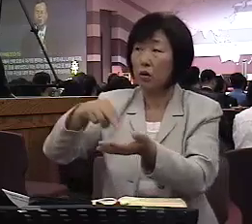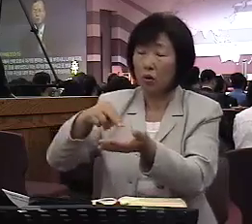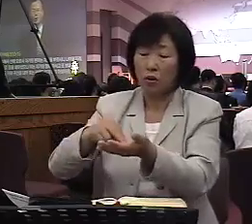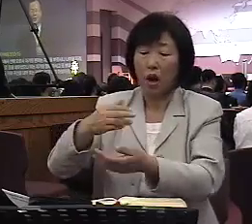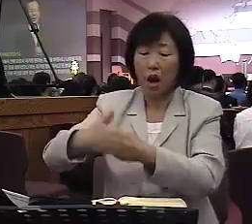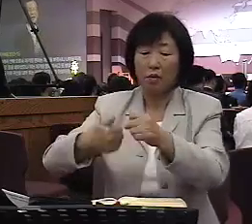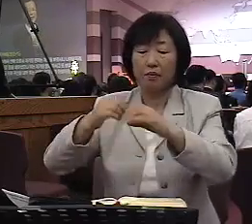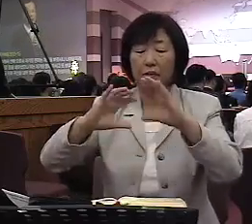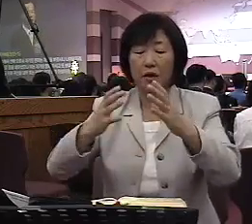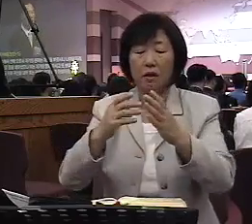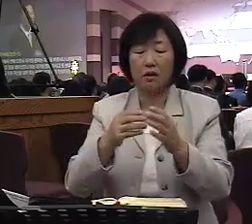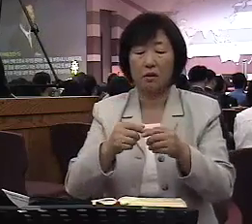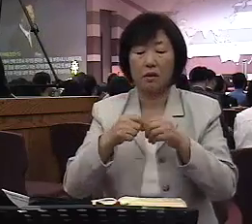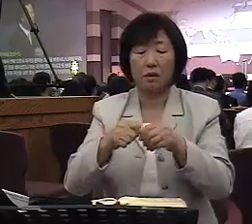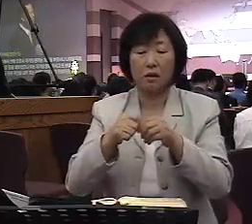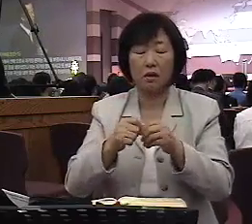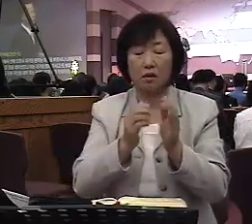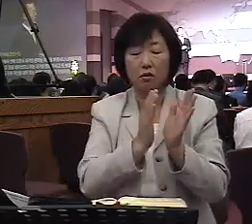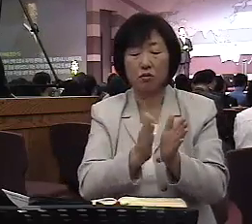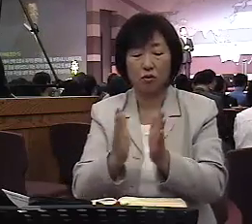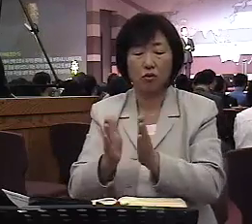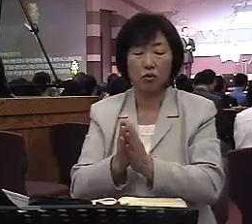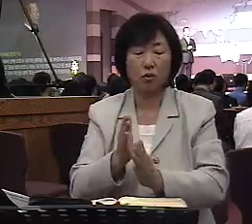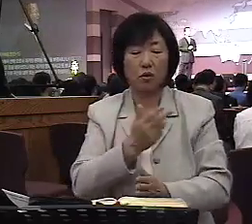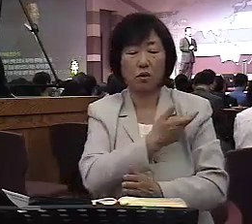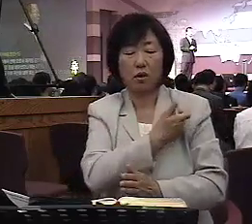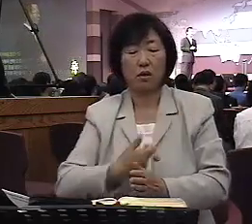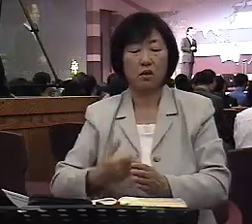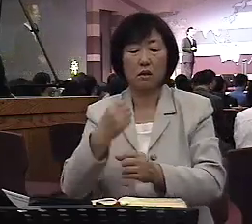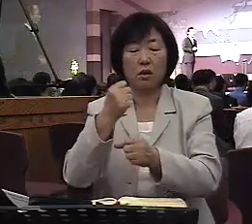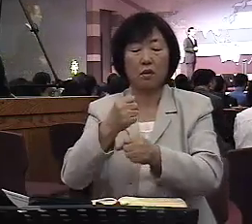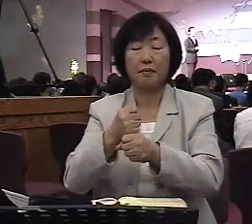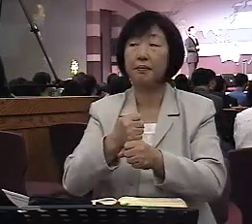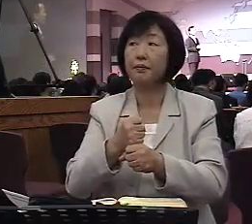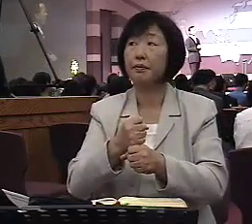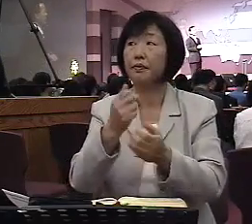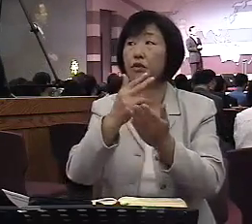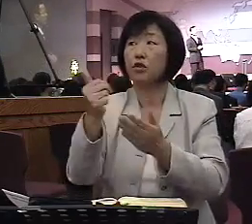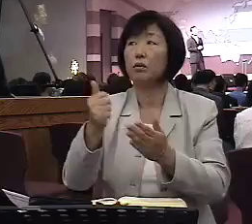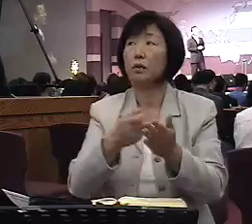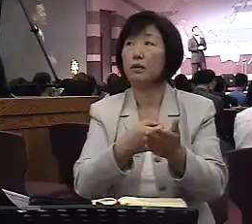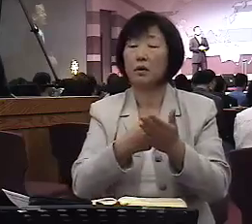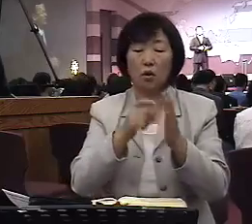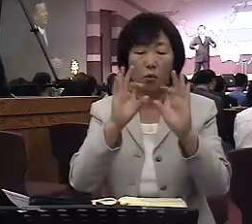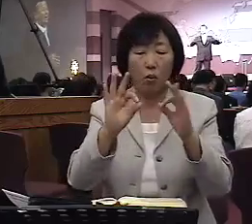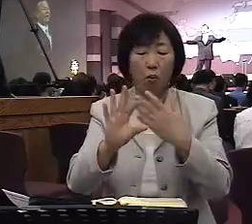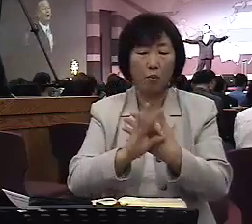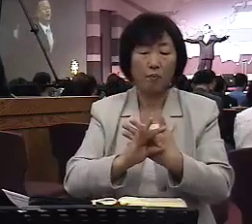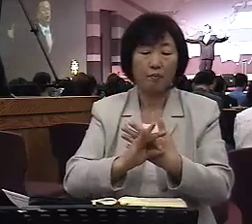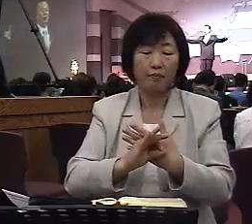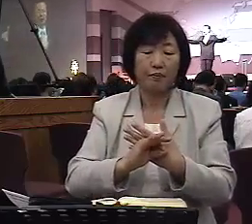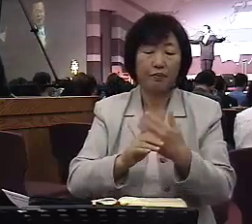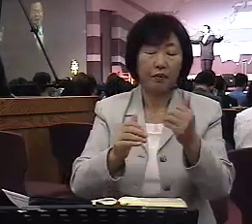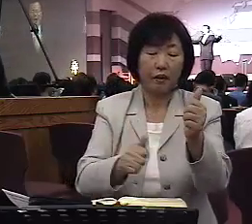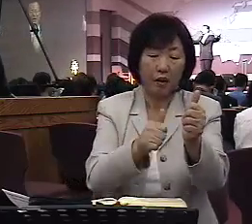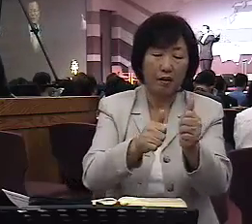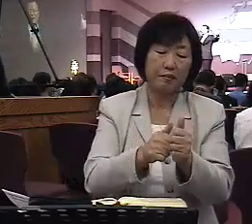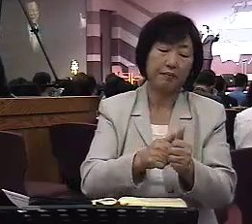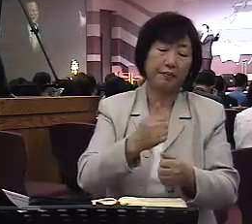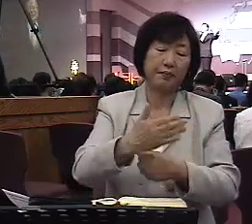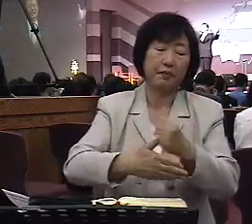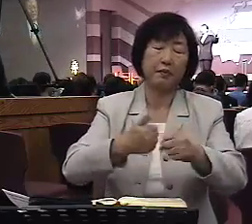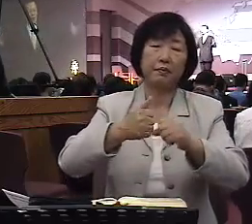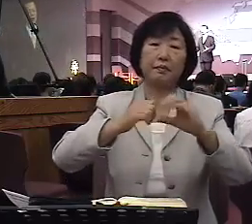철저하게 준비된 제자들로 삼으셨다는 것입니다. 주님의 전략을 보면은 그를 따르는 대다수를 통해